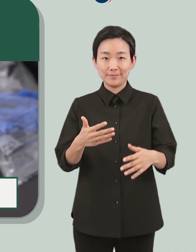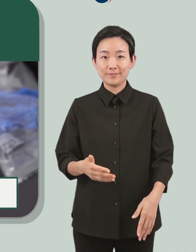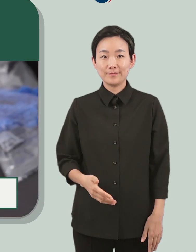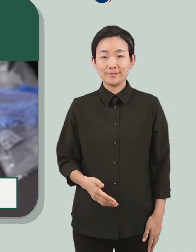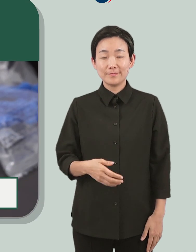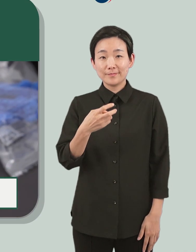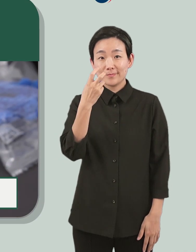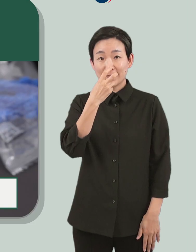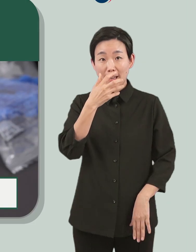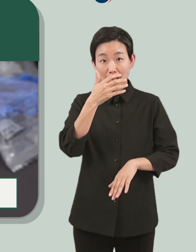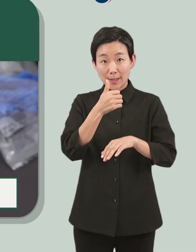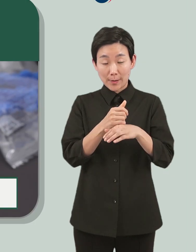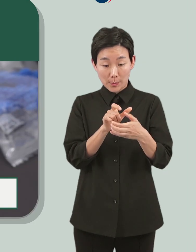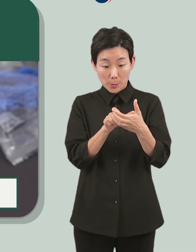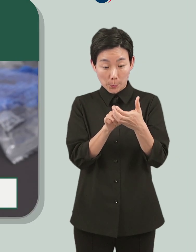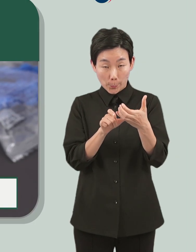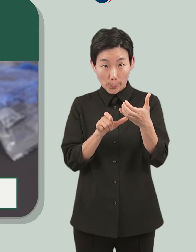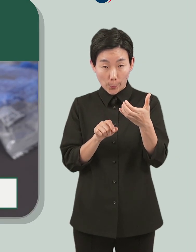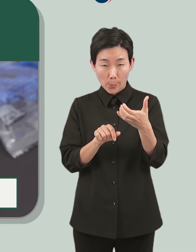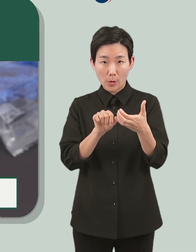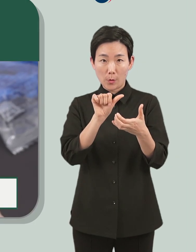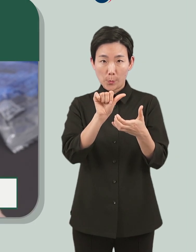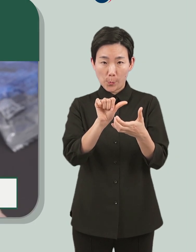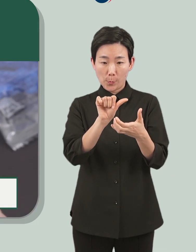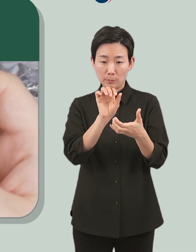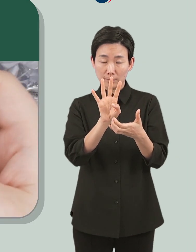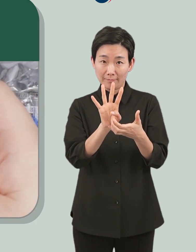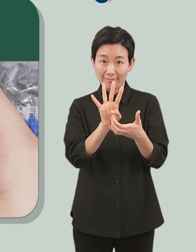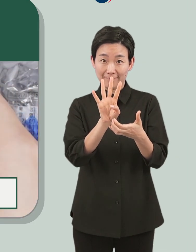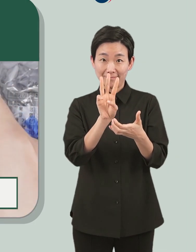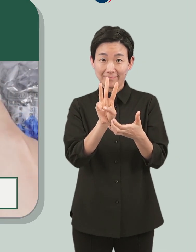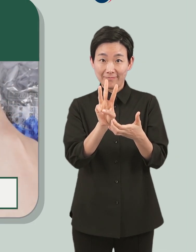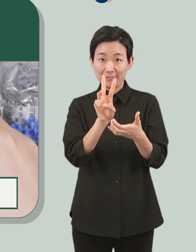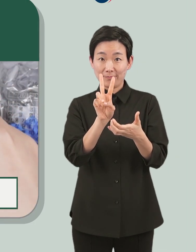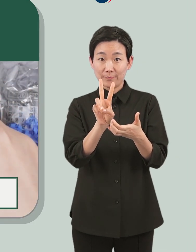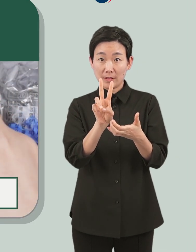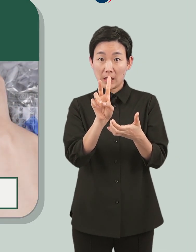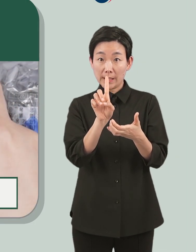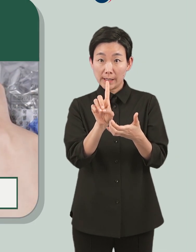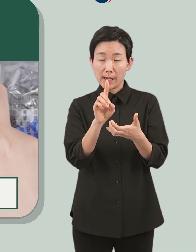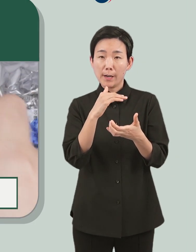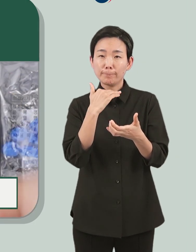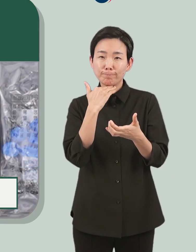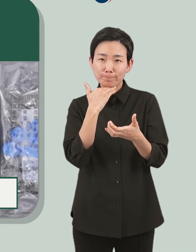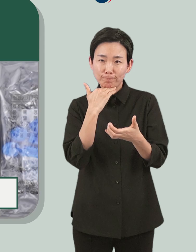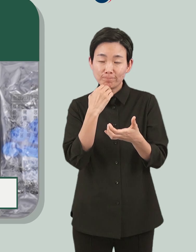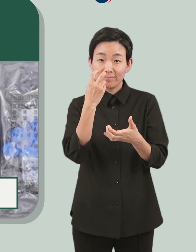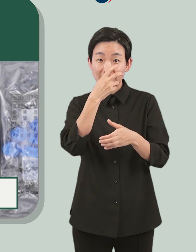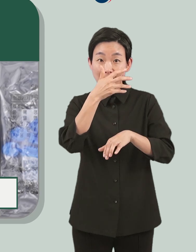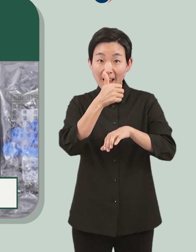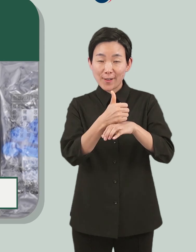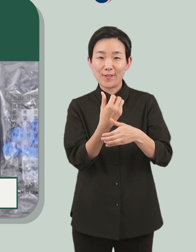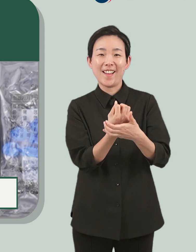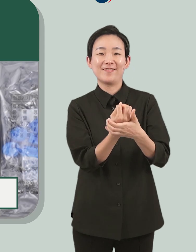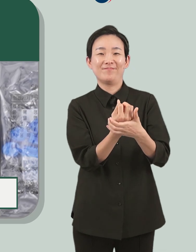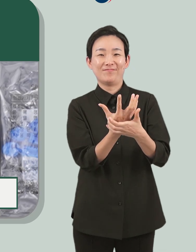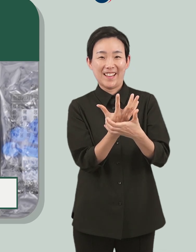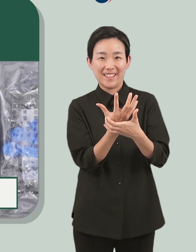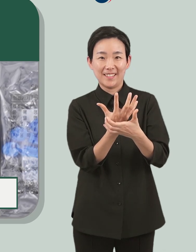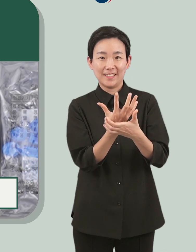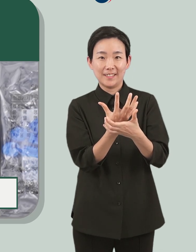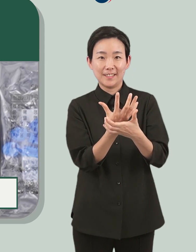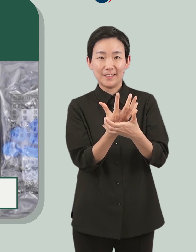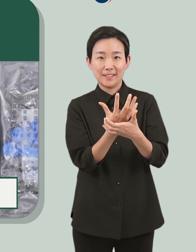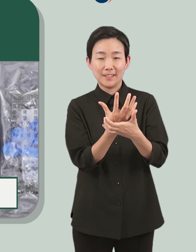마이크로리터 이상이어야 정확한 결과를 얻을 수 있습니다. 측정기는 5에서 1까지 카운트하며 이후 측정